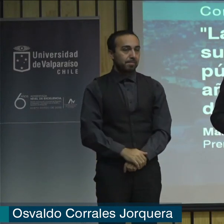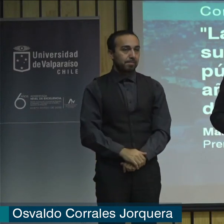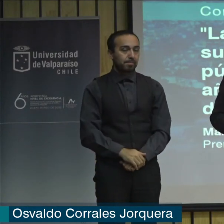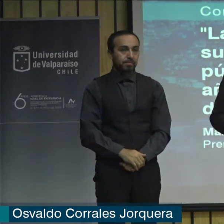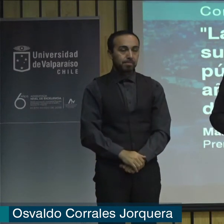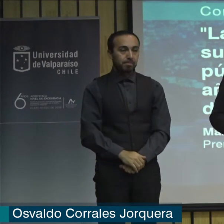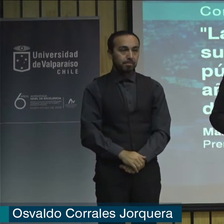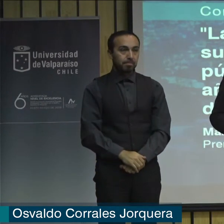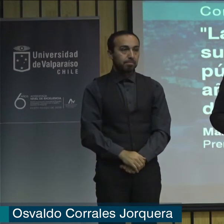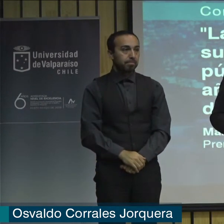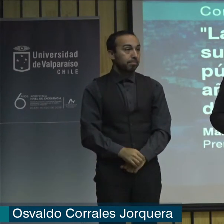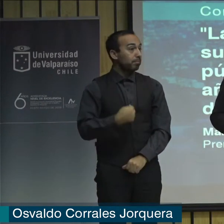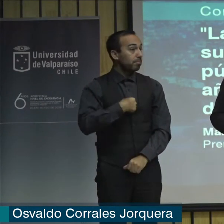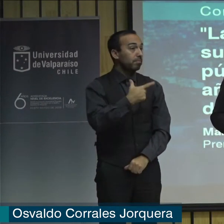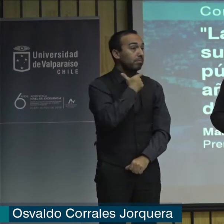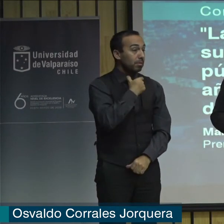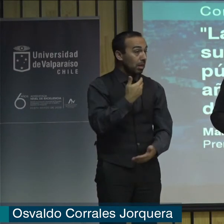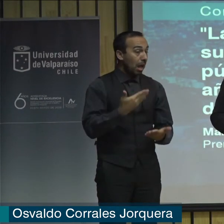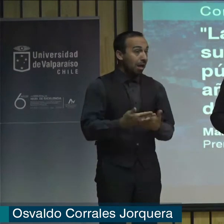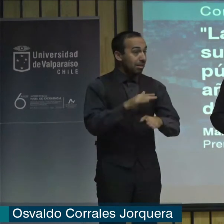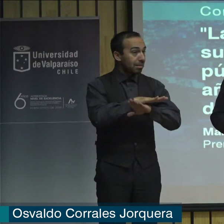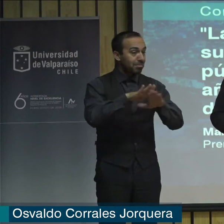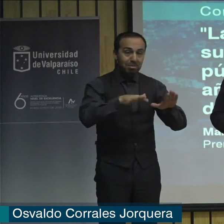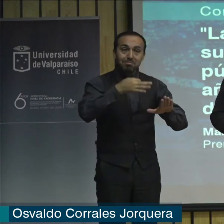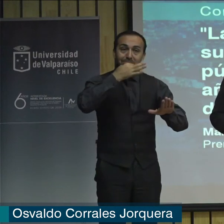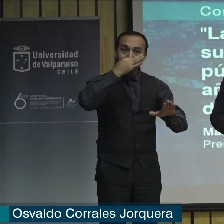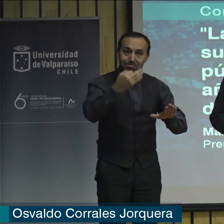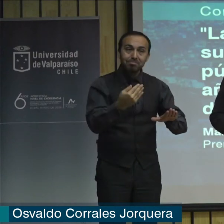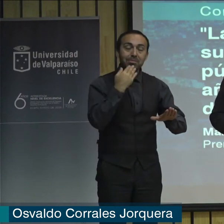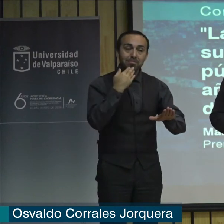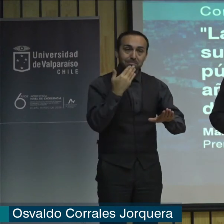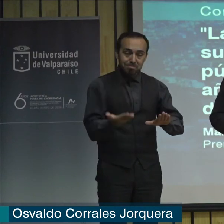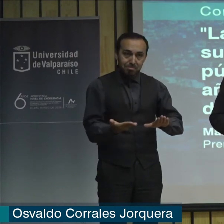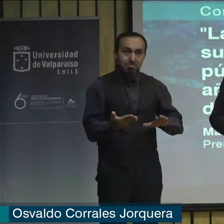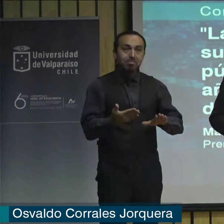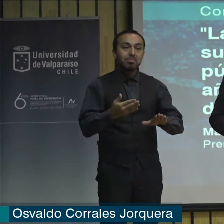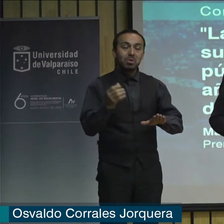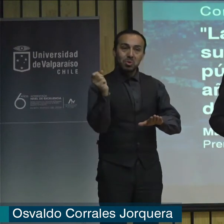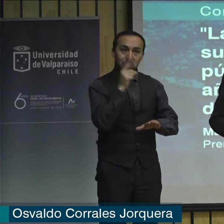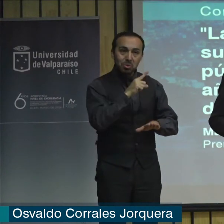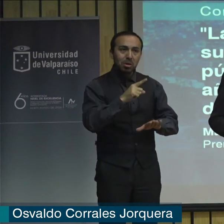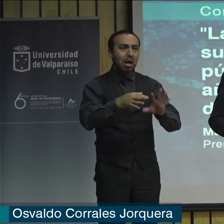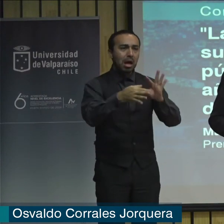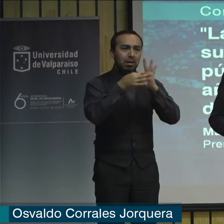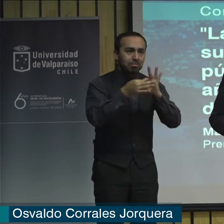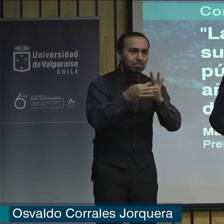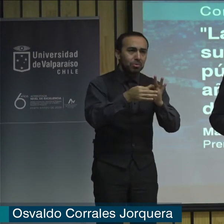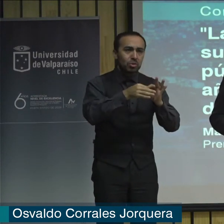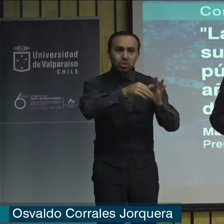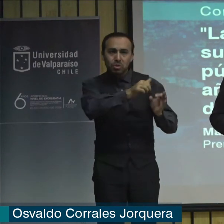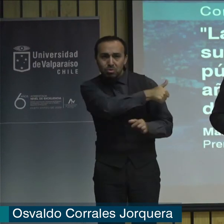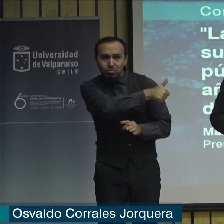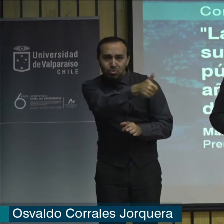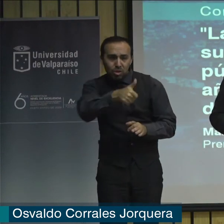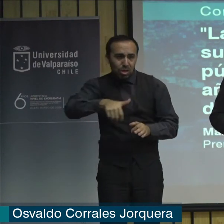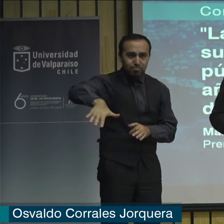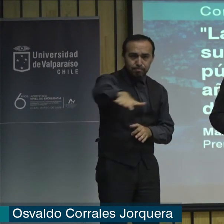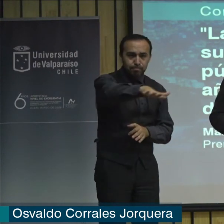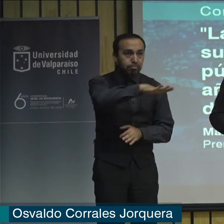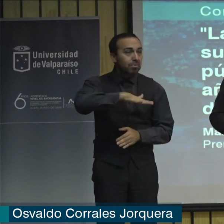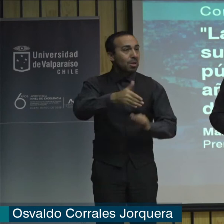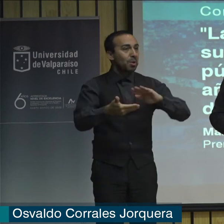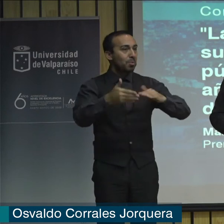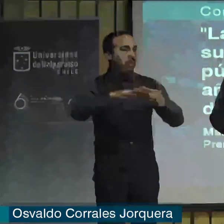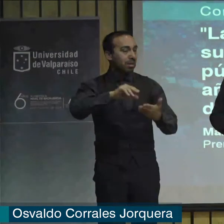quiero finalizar reiterando mi agradecimiento a toda la comunidad de la Universidad de Valparaíso por